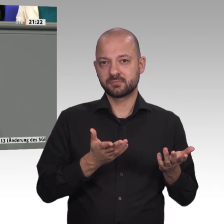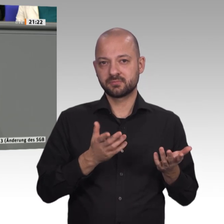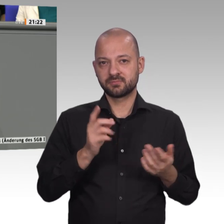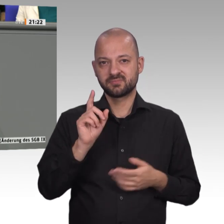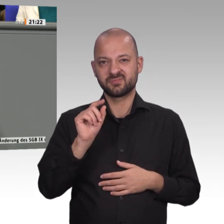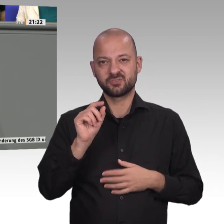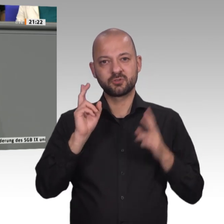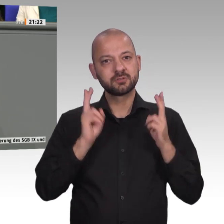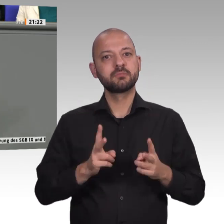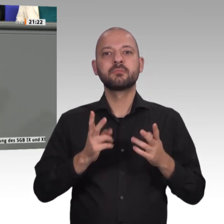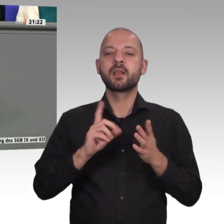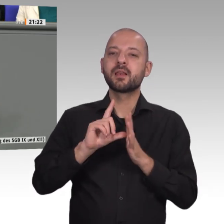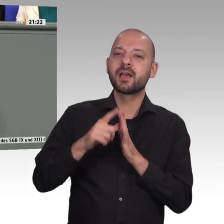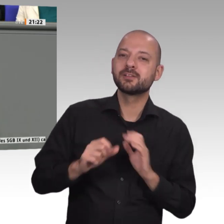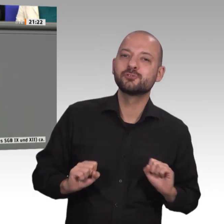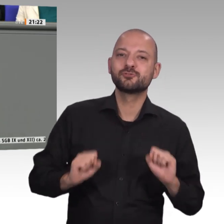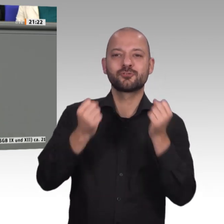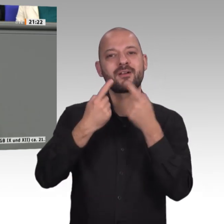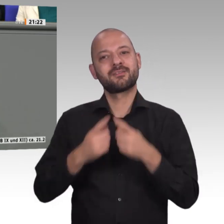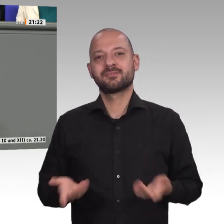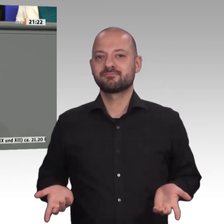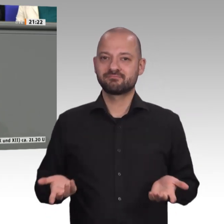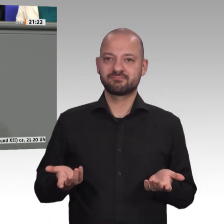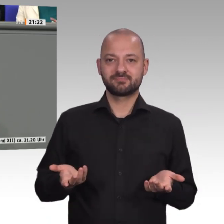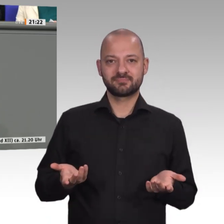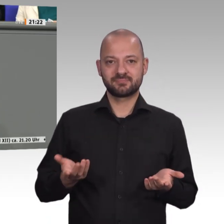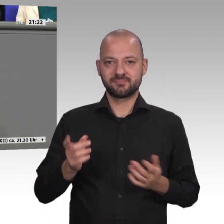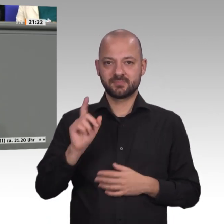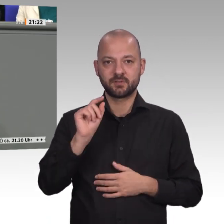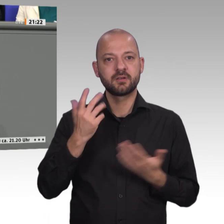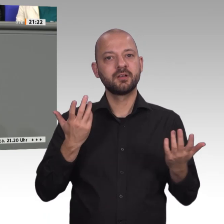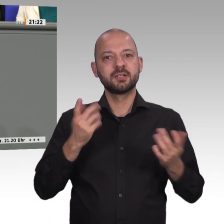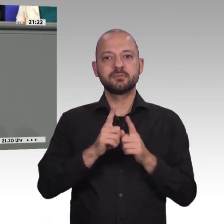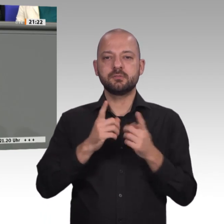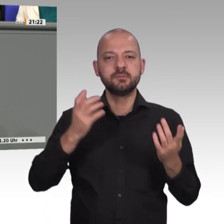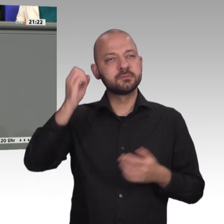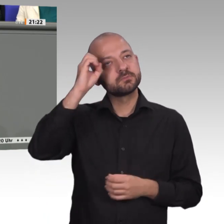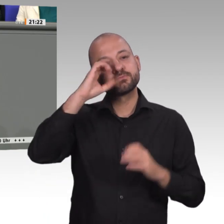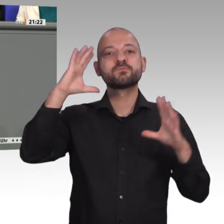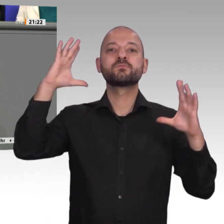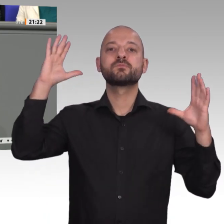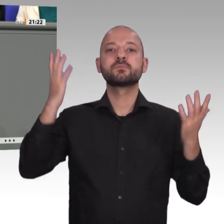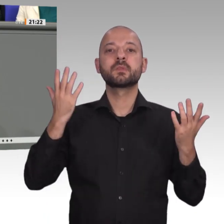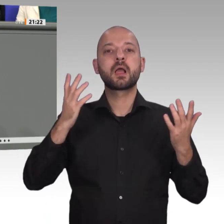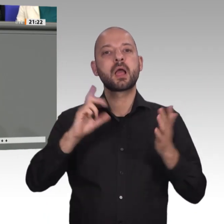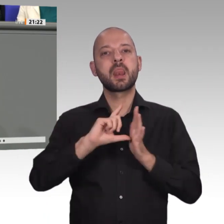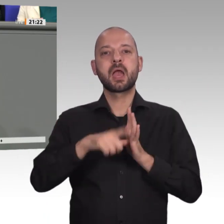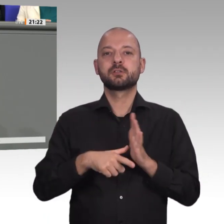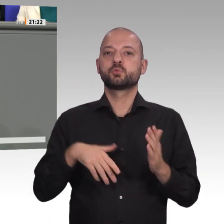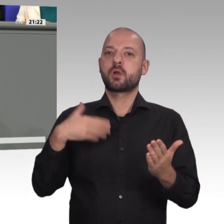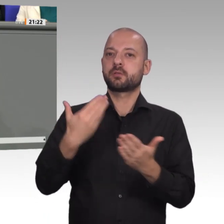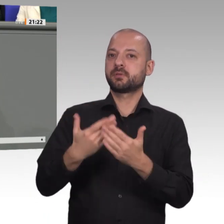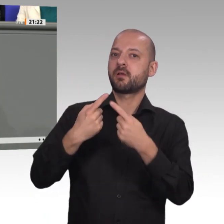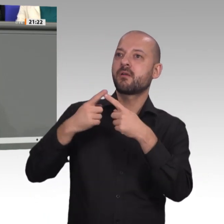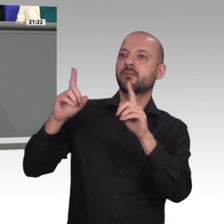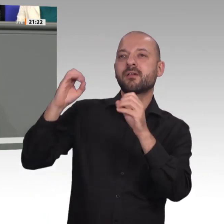Meine Zeit geht jetzt leider zu Ende. Ich habe ganz sicher nicht, ja. Aber Liebe Leute, wir sehen, wir haben so viel zu tun in